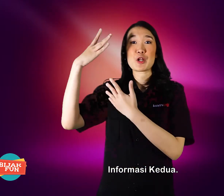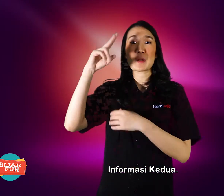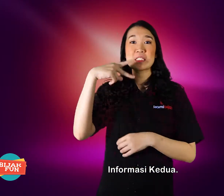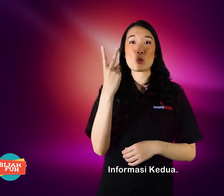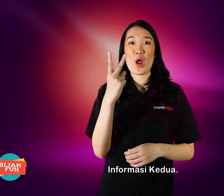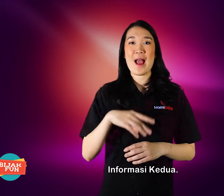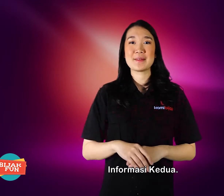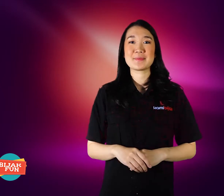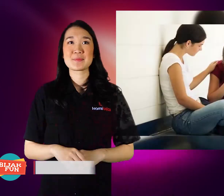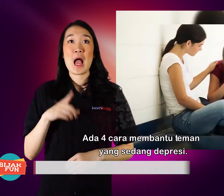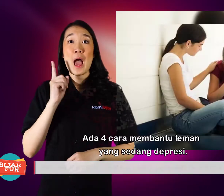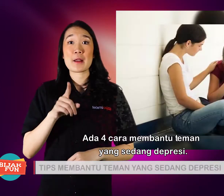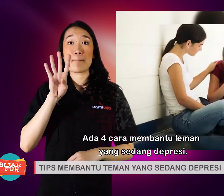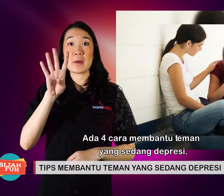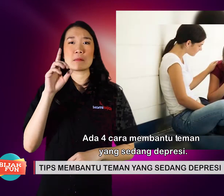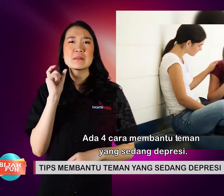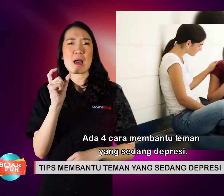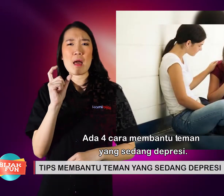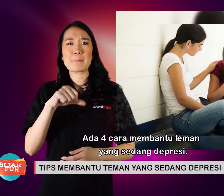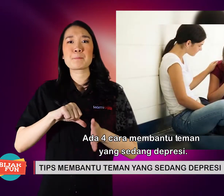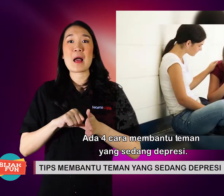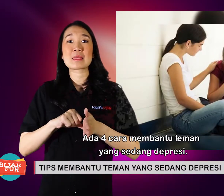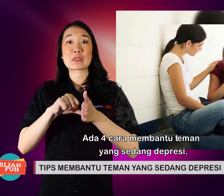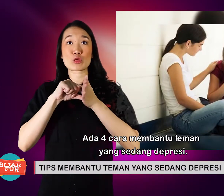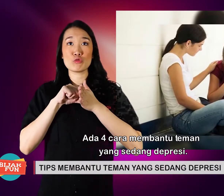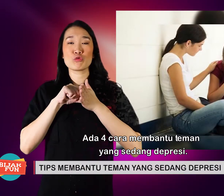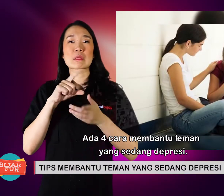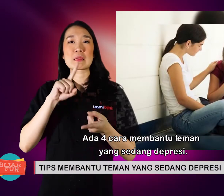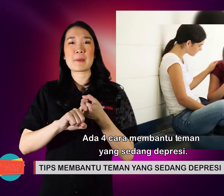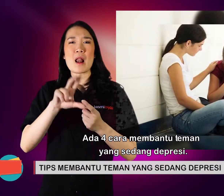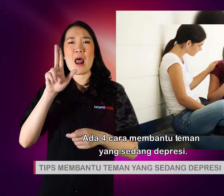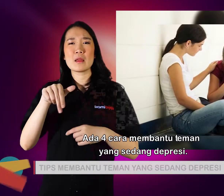Informasi kedua, ada 4 cara membantu teman yang sedang depresi.